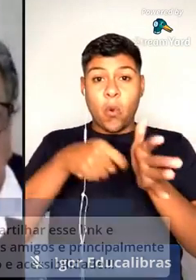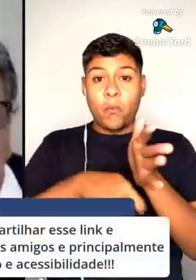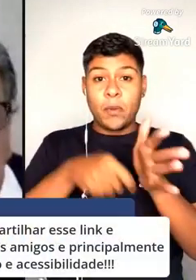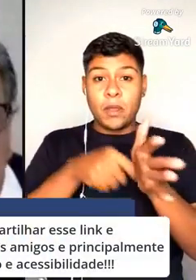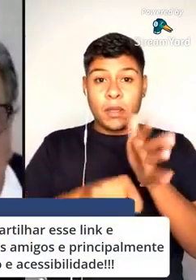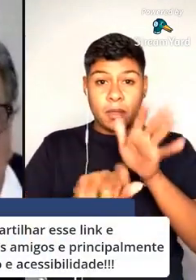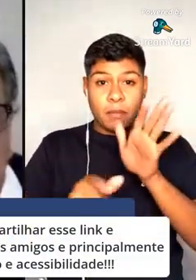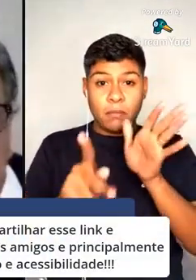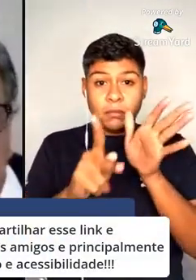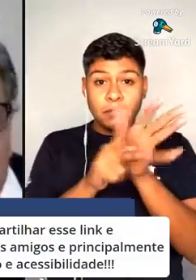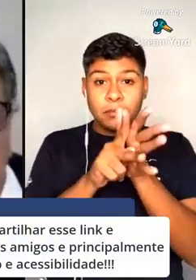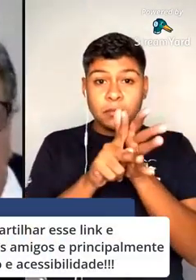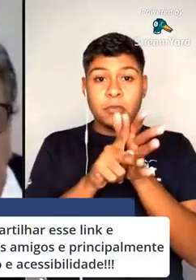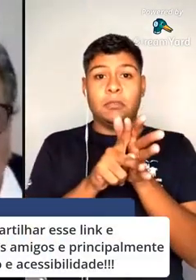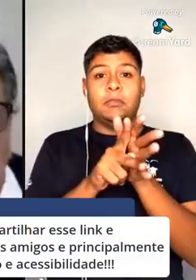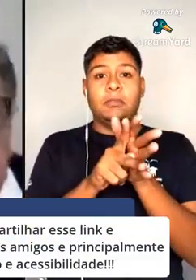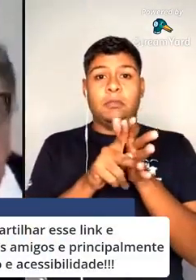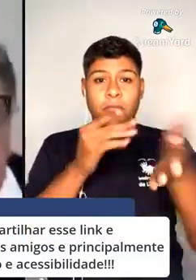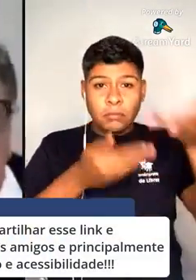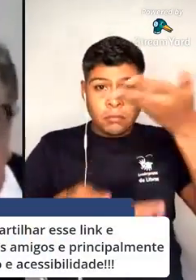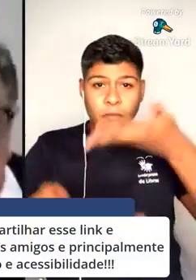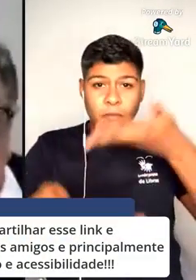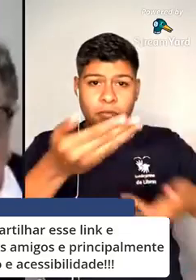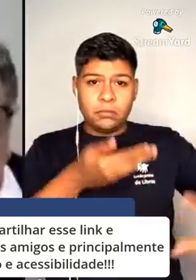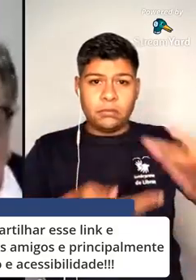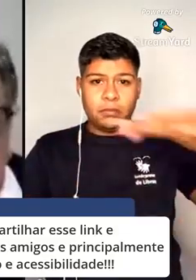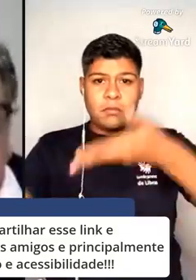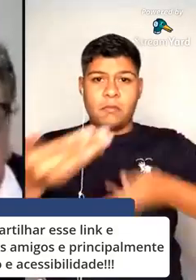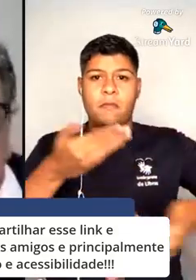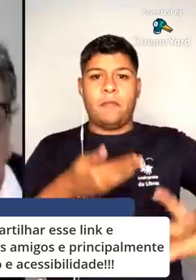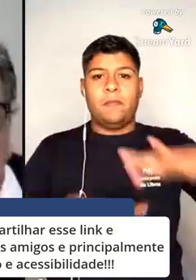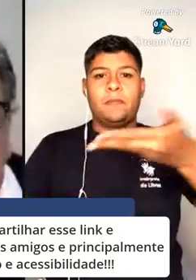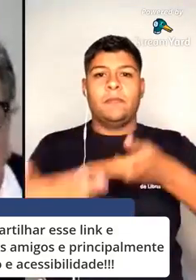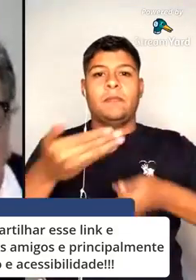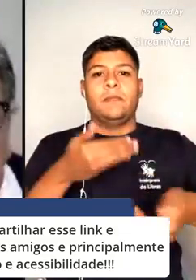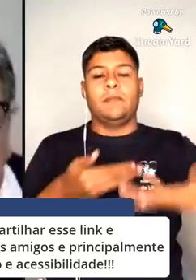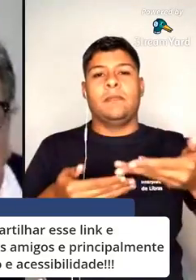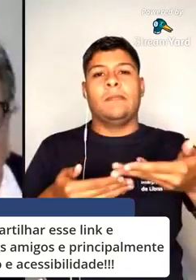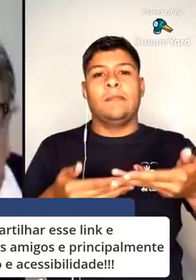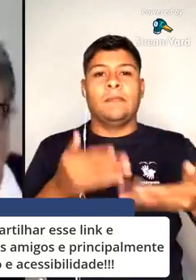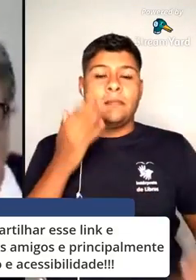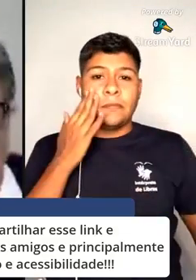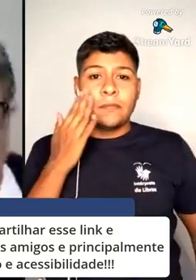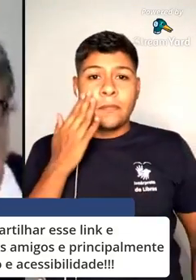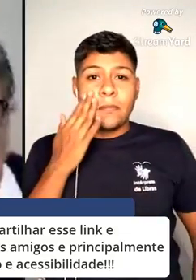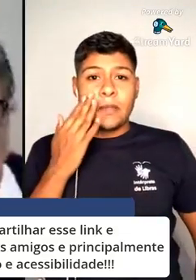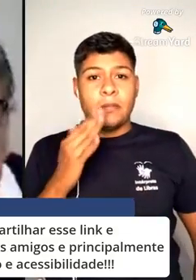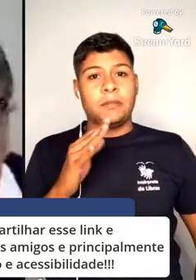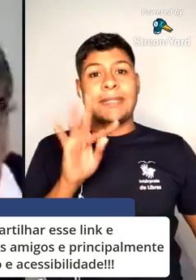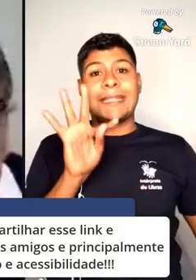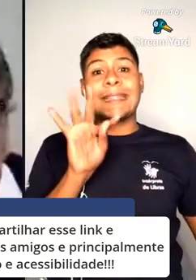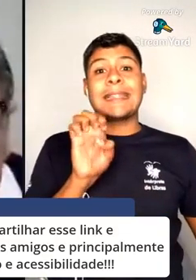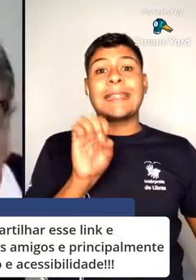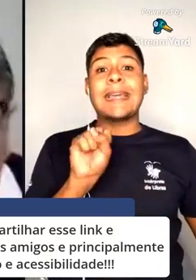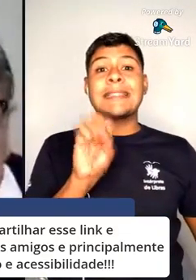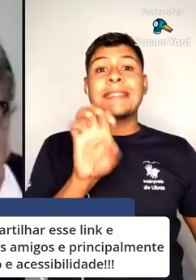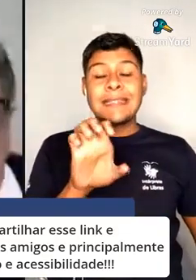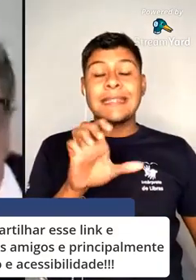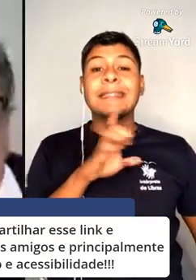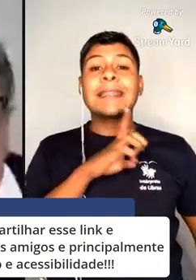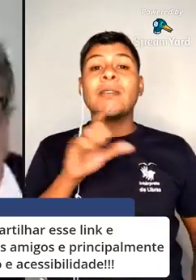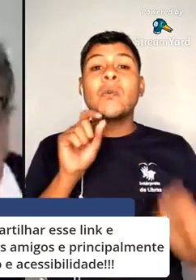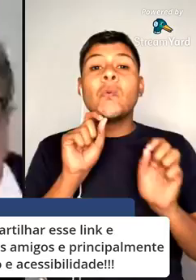parlamento para que gere o orçamento, né? E na peça orçamentária, então, estão